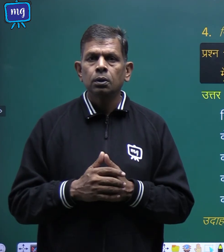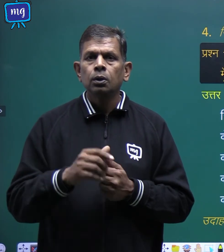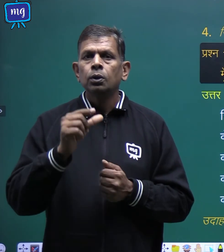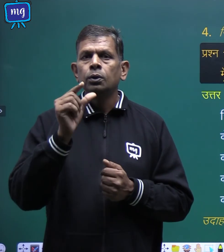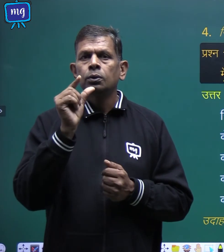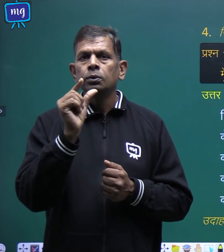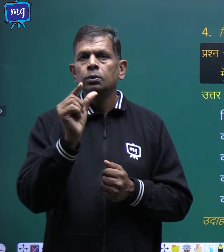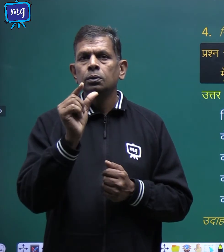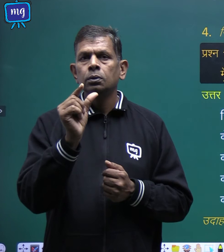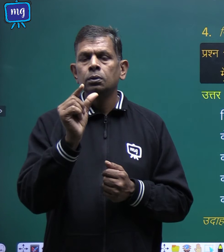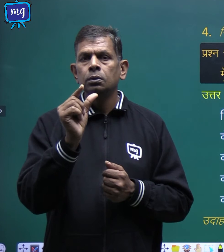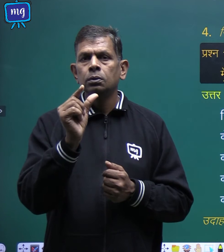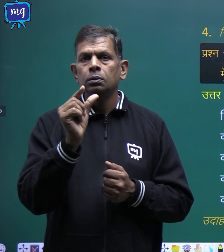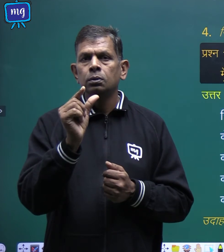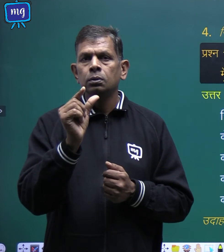यूकैरियोट्स